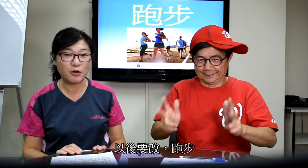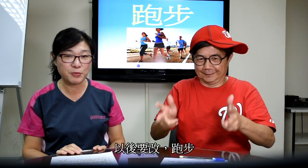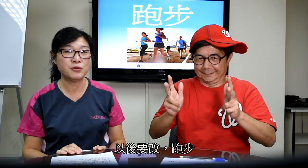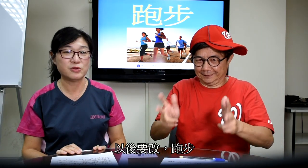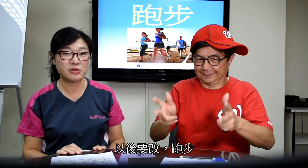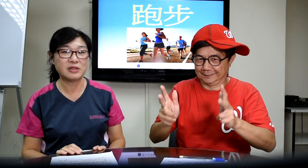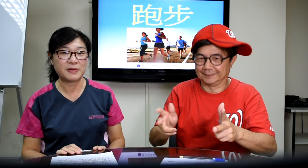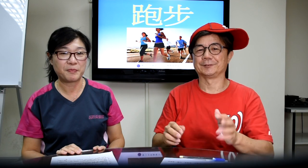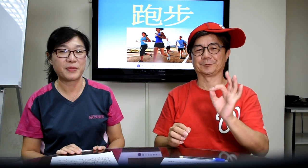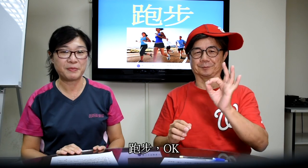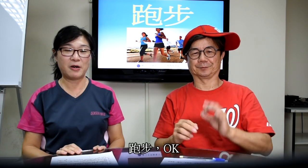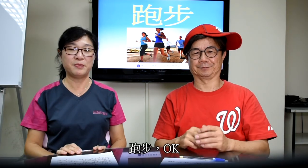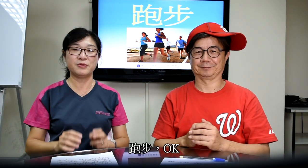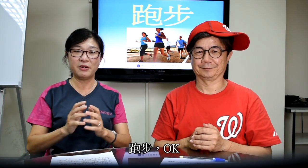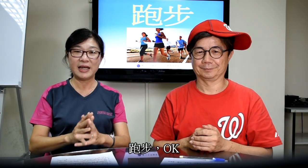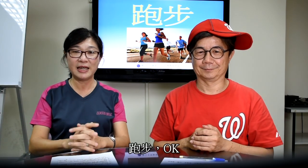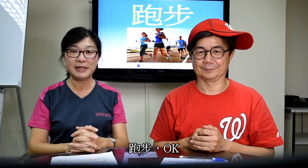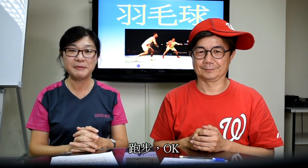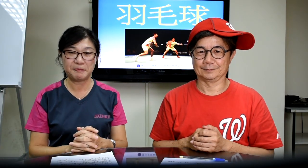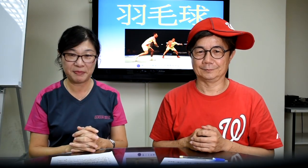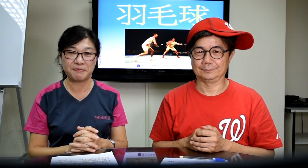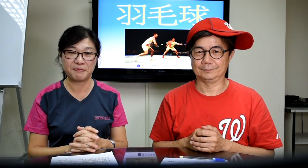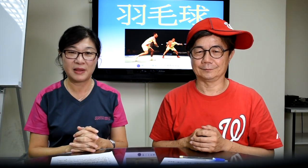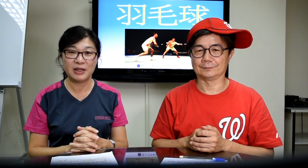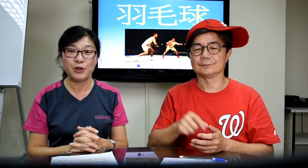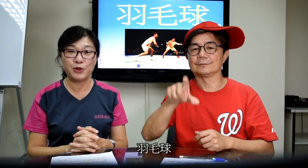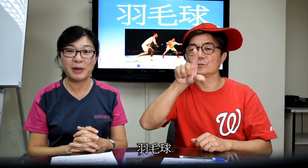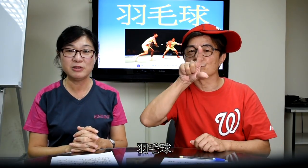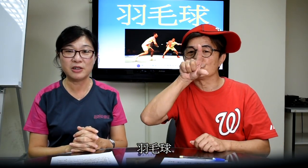步，跑步 ，OK。羽毛球、